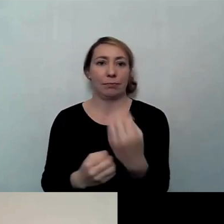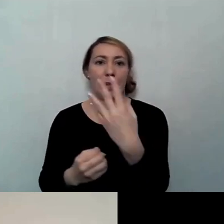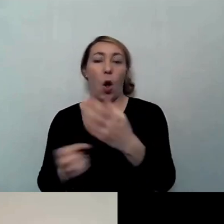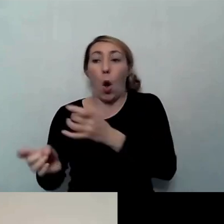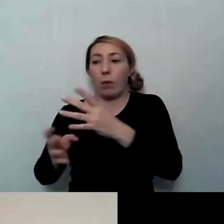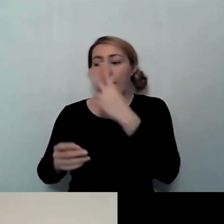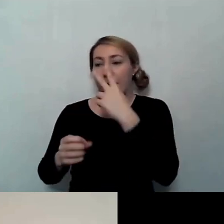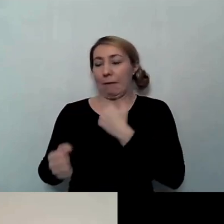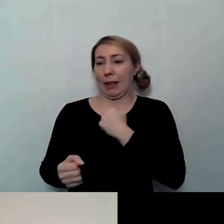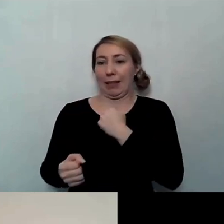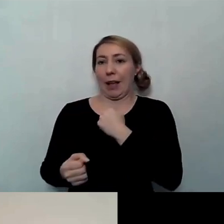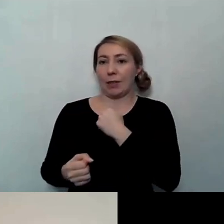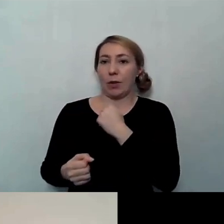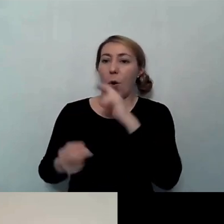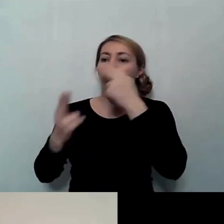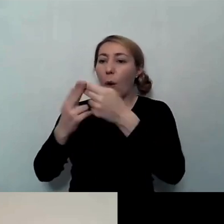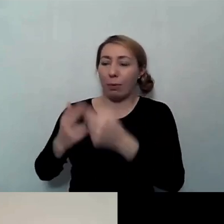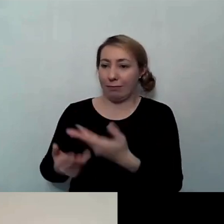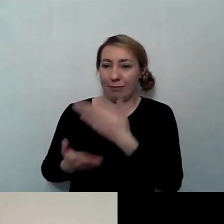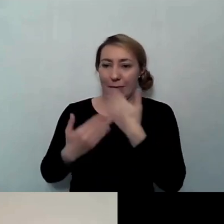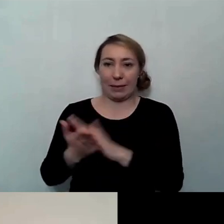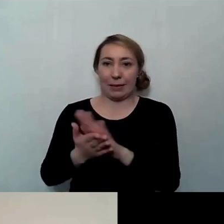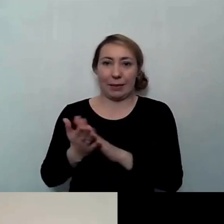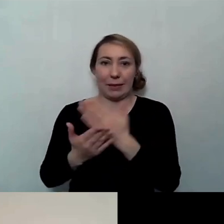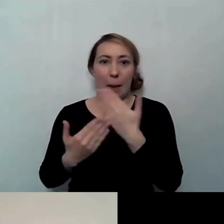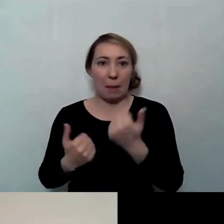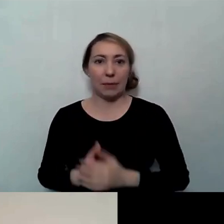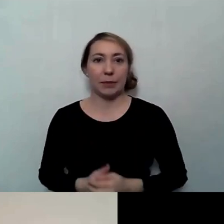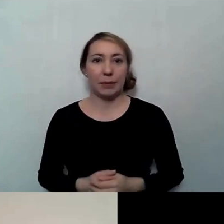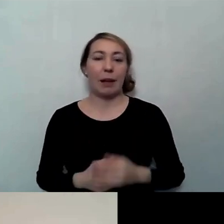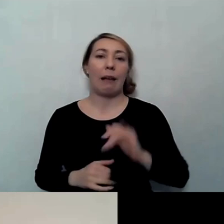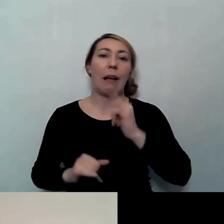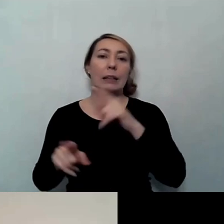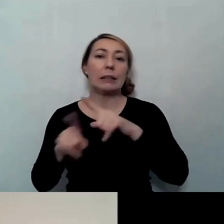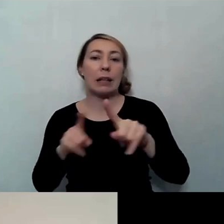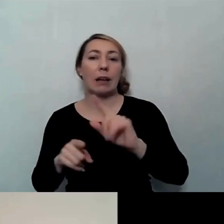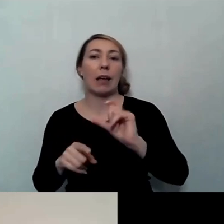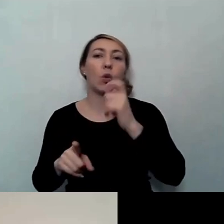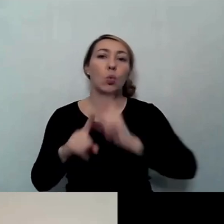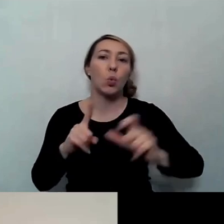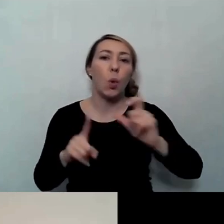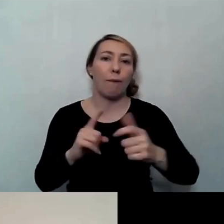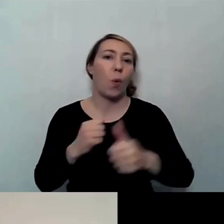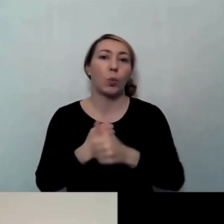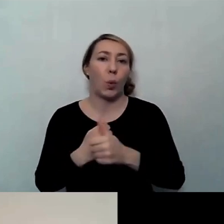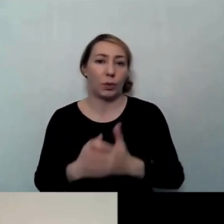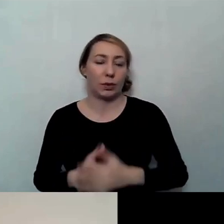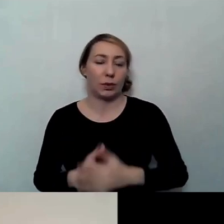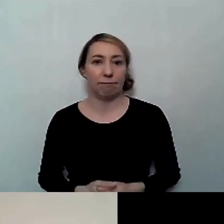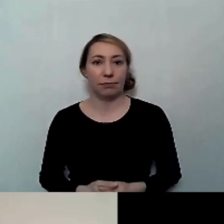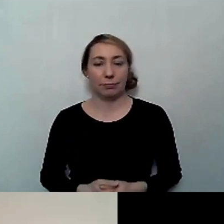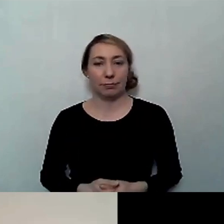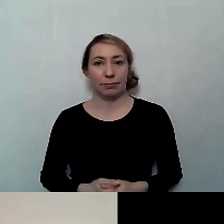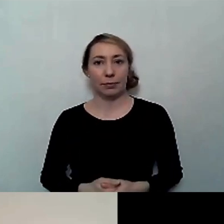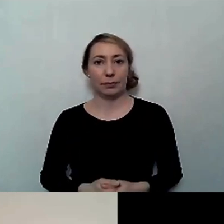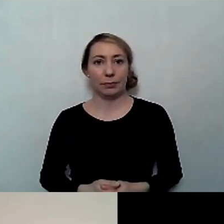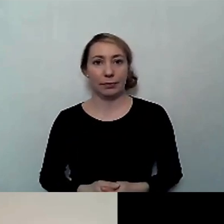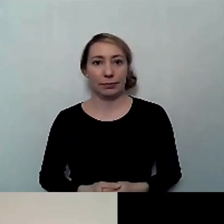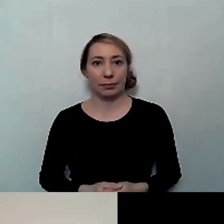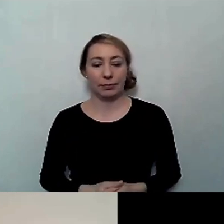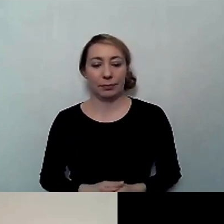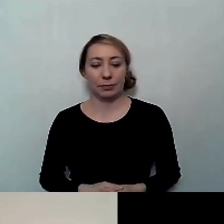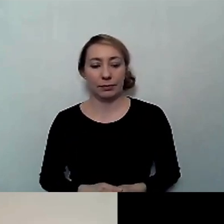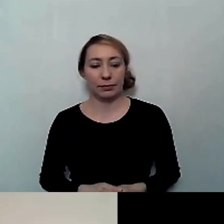widzimy tak naprawdę na ekranie o jaki znak, o jakie słowo nam chodzi. Nie wiem, czy